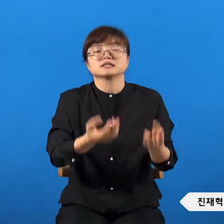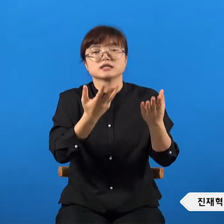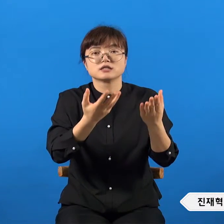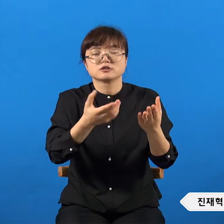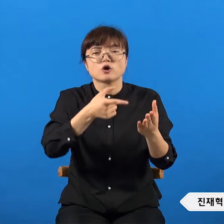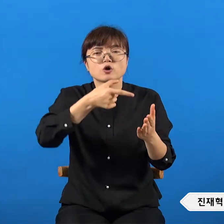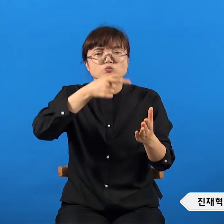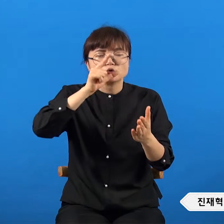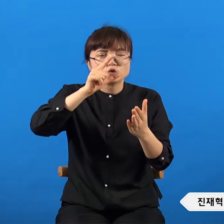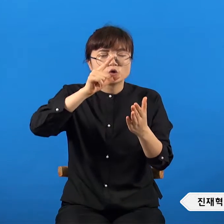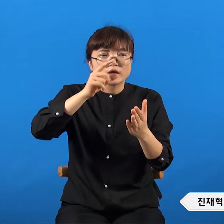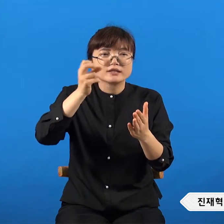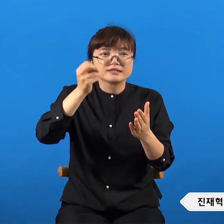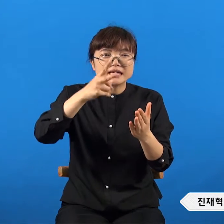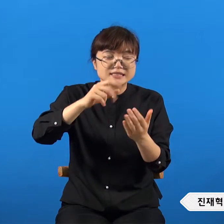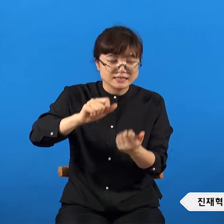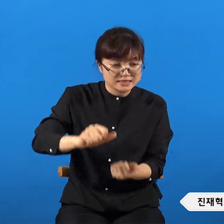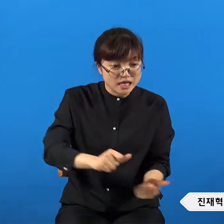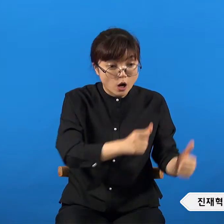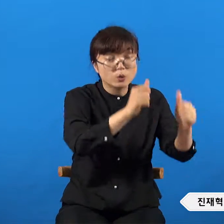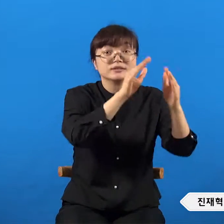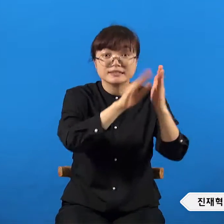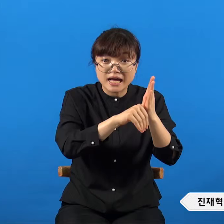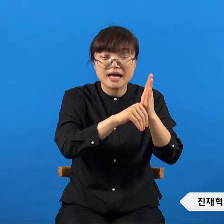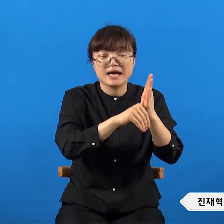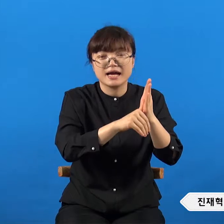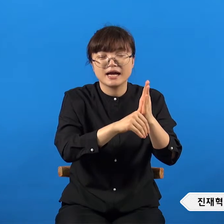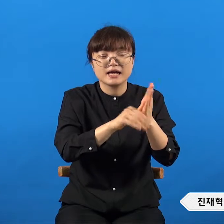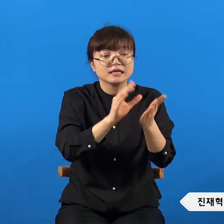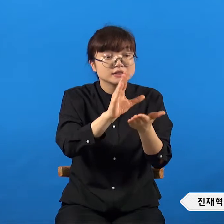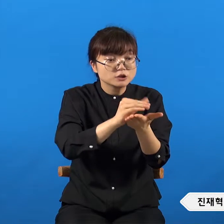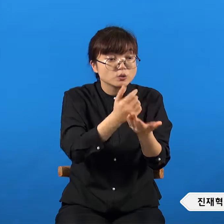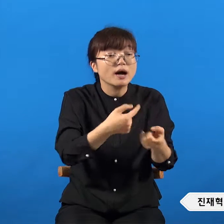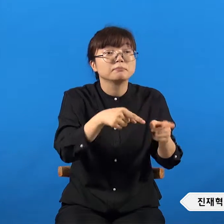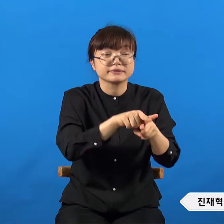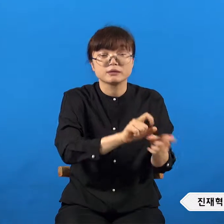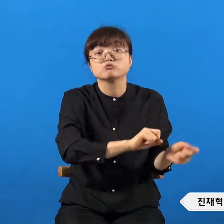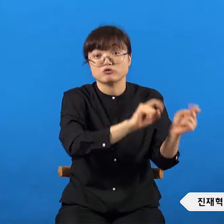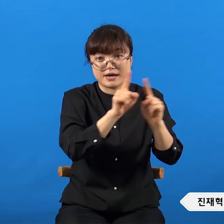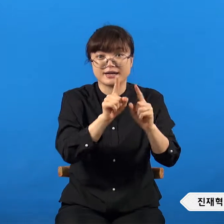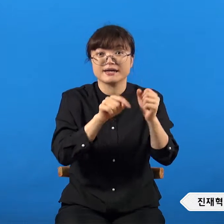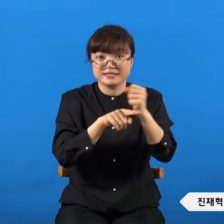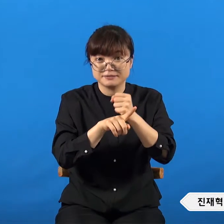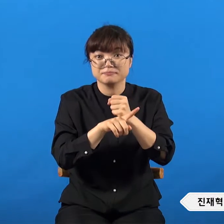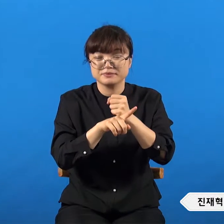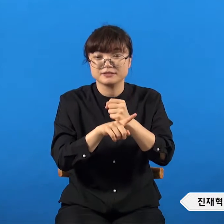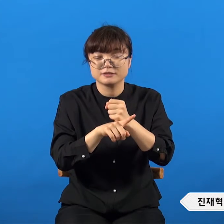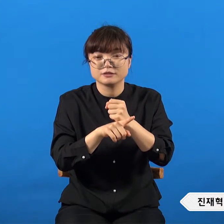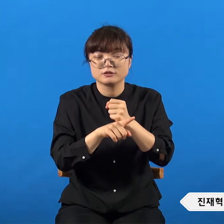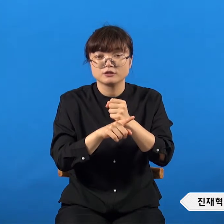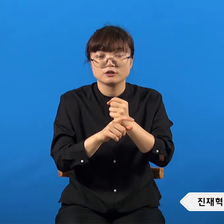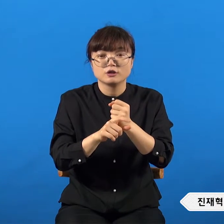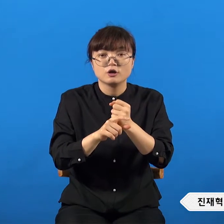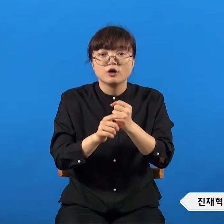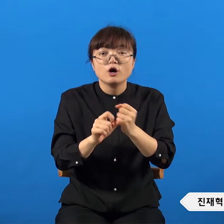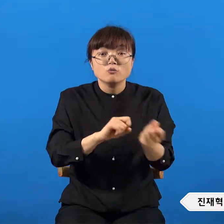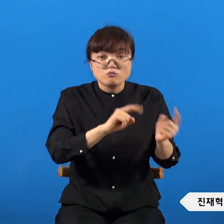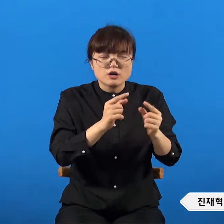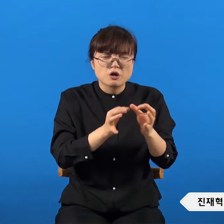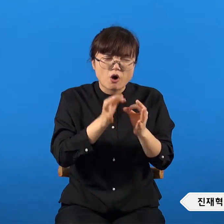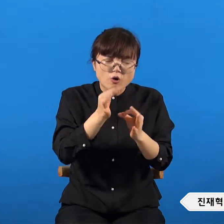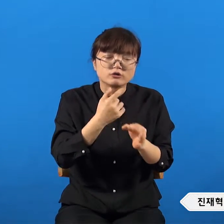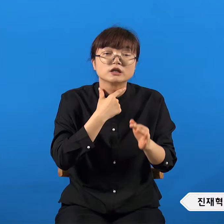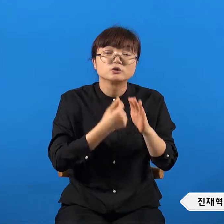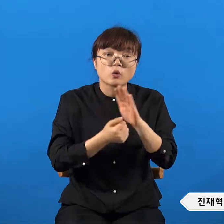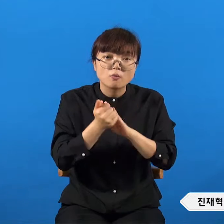그들이 물속에서 다시 일으켜 세울 때 그것은 그리스도와 함께 부활함을 이야기합니다. 부활의 영원한 소망뿐만이